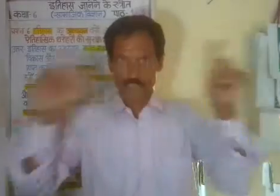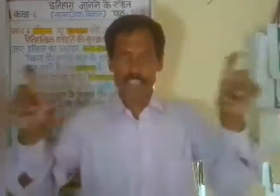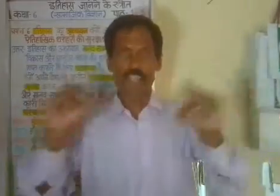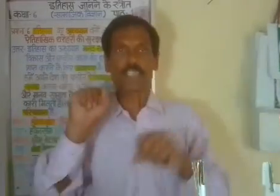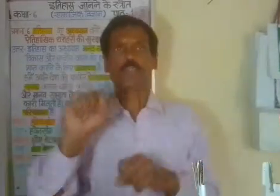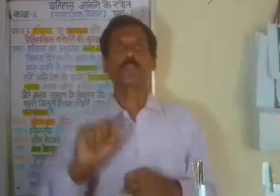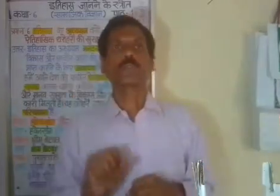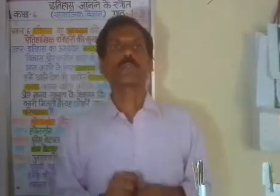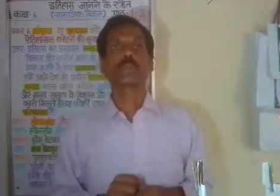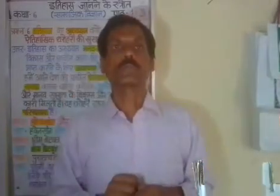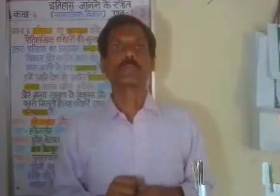चैनल को